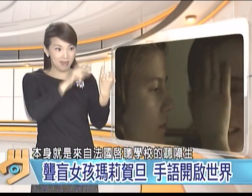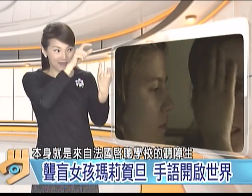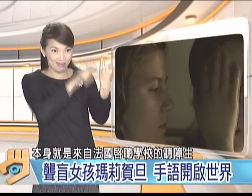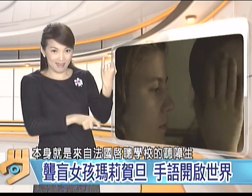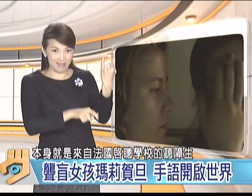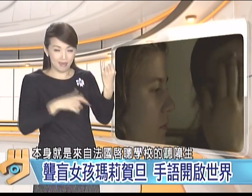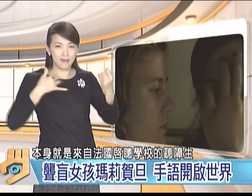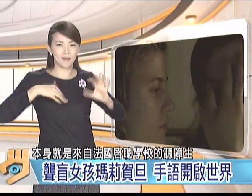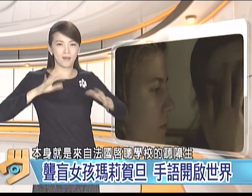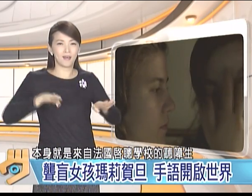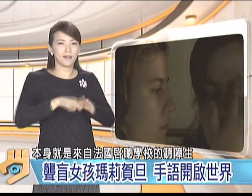生。